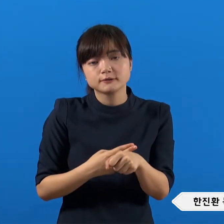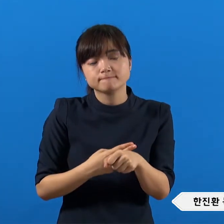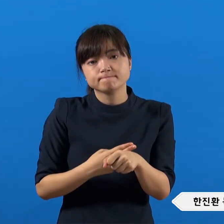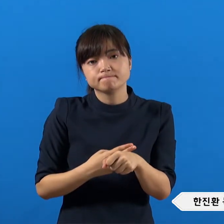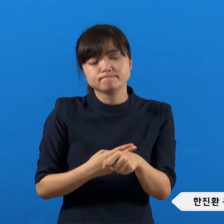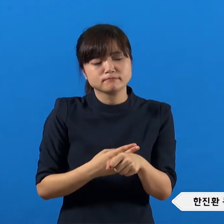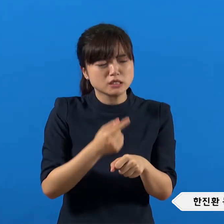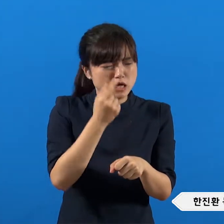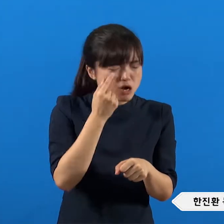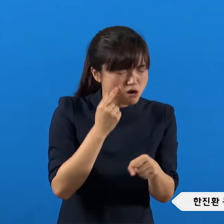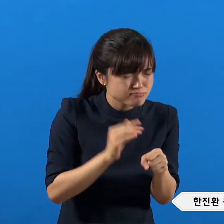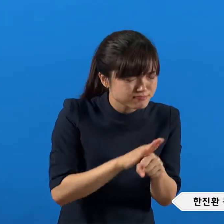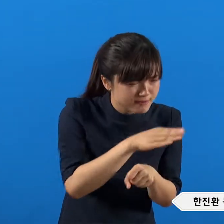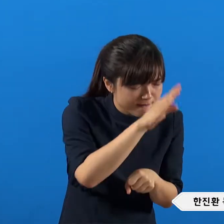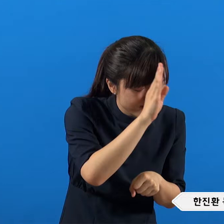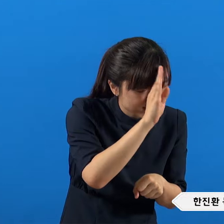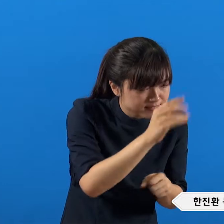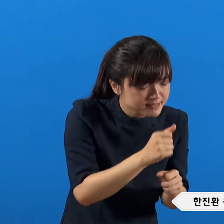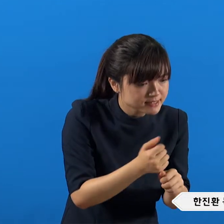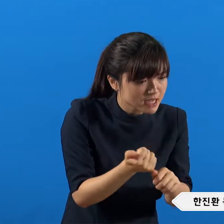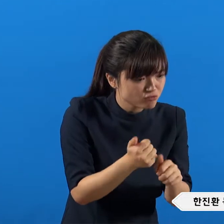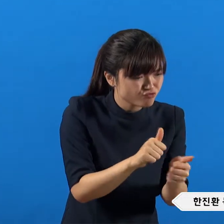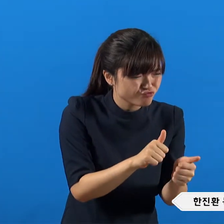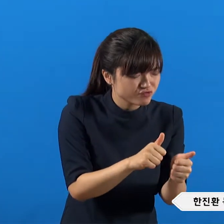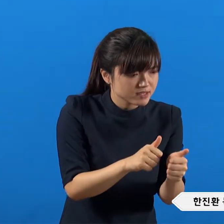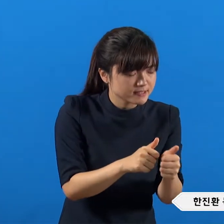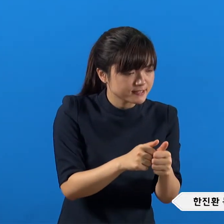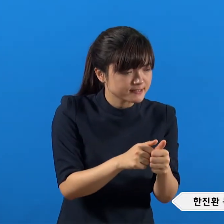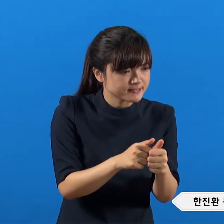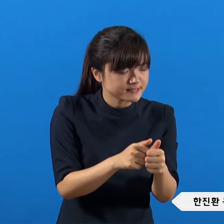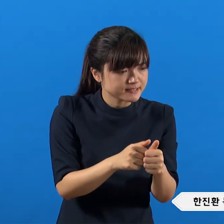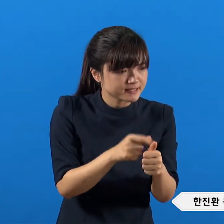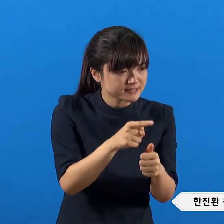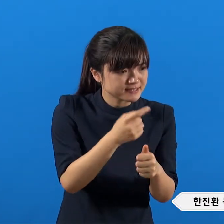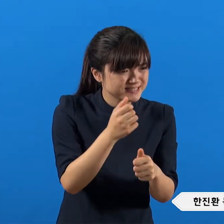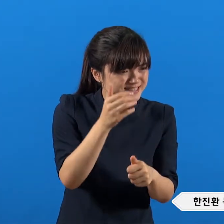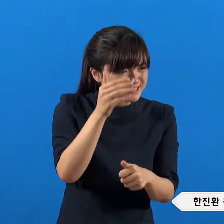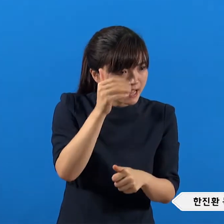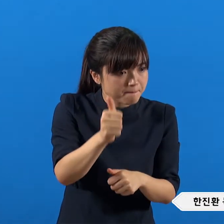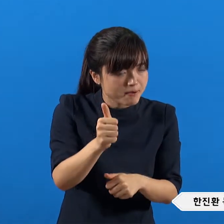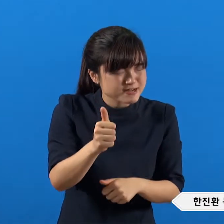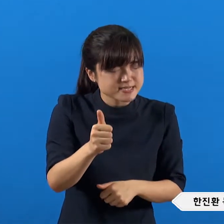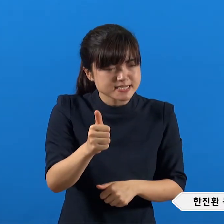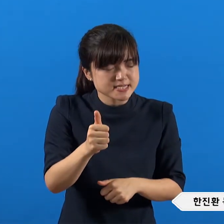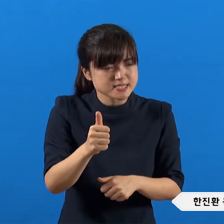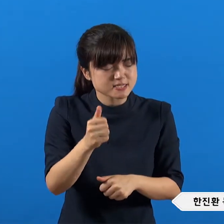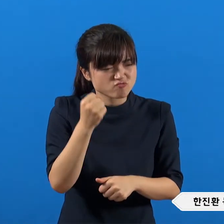이 불쌍한 환자를 죽음으로 내모는 그 당번을 그냥 둘 수가 없었습니다.